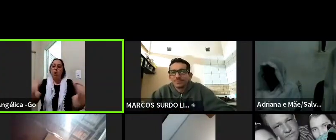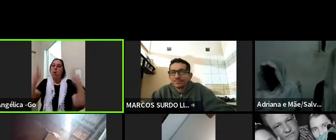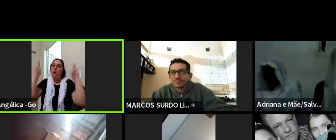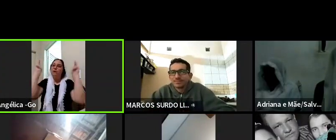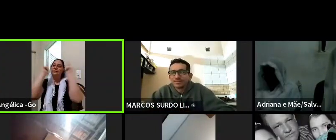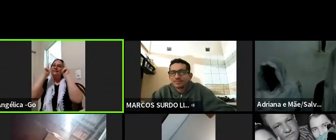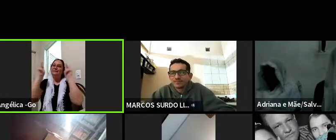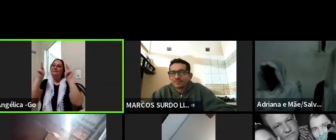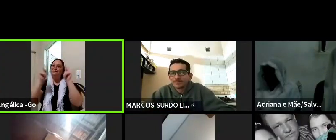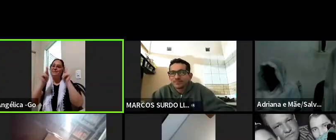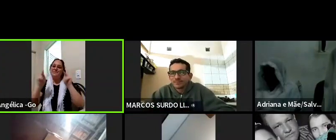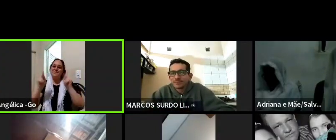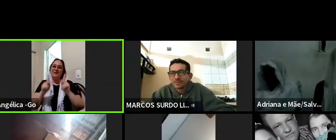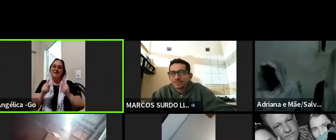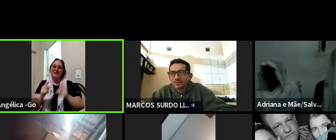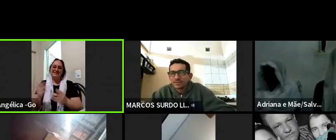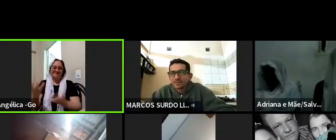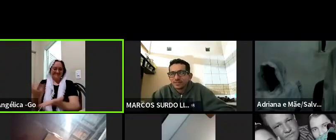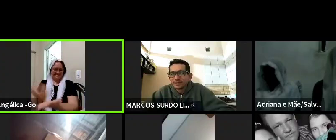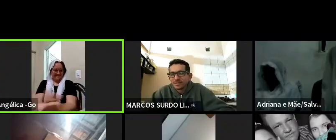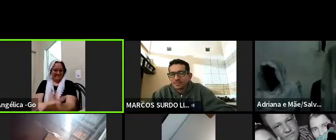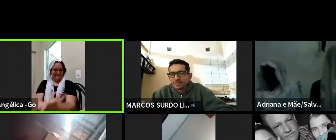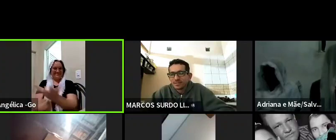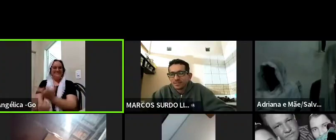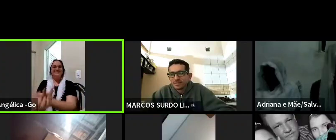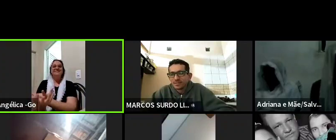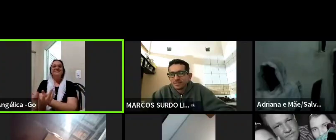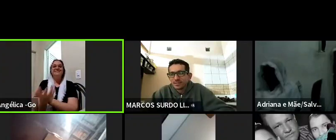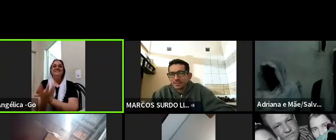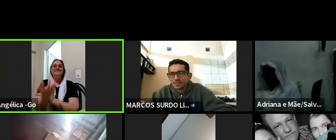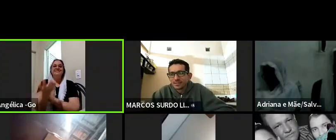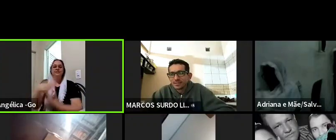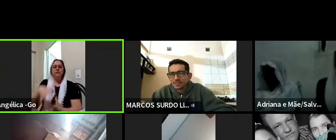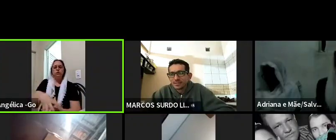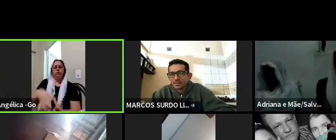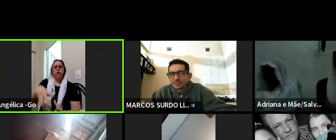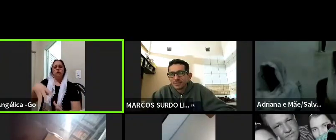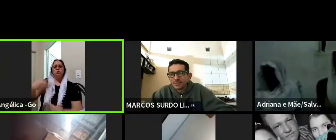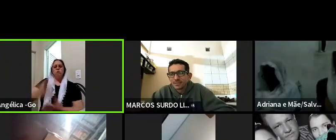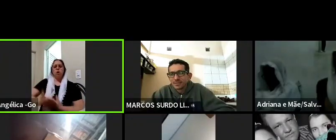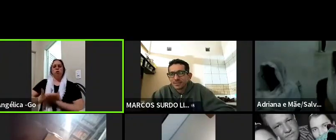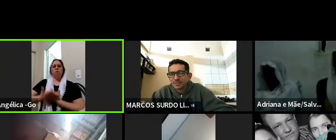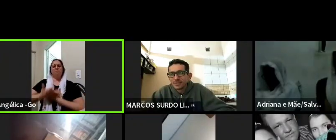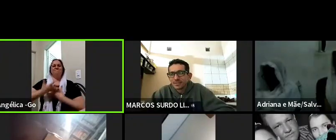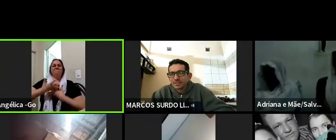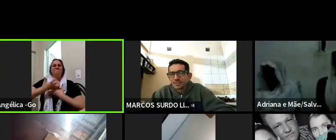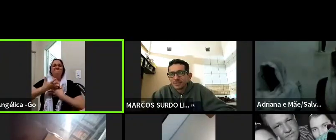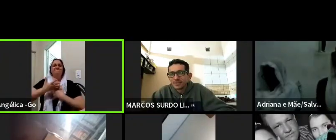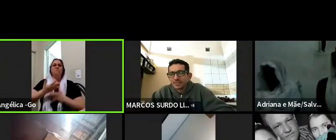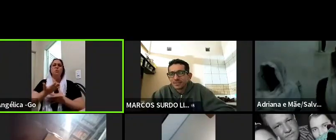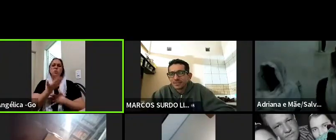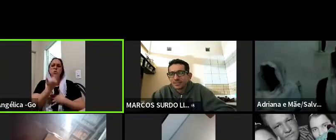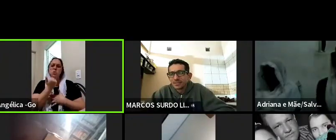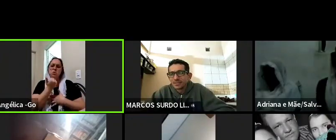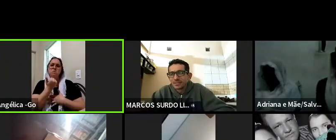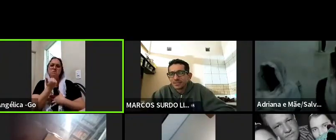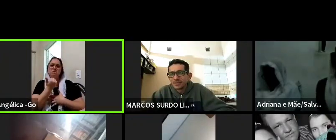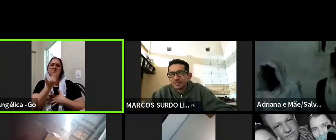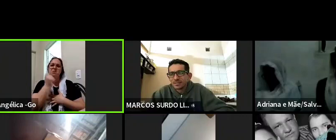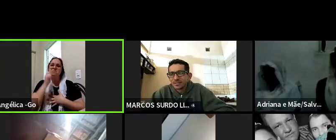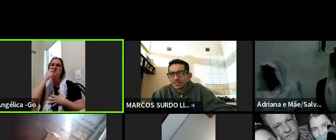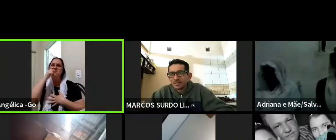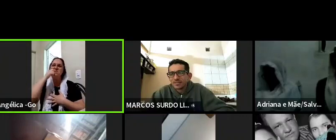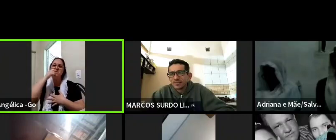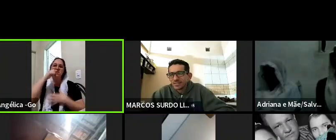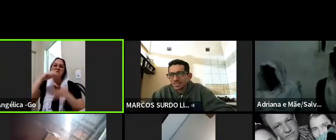glória, um banquete de virtude. Come e bebe, porque neste banquete de hoje tem o que você